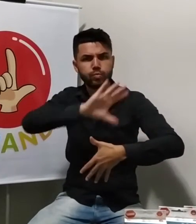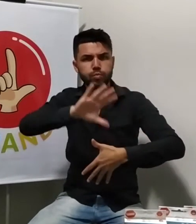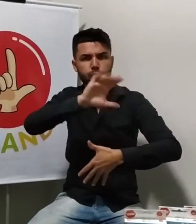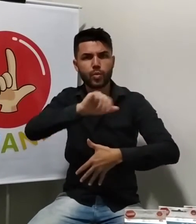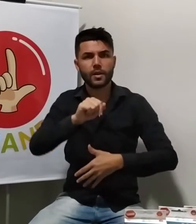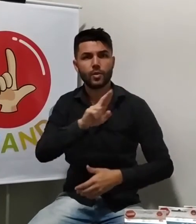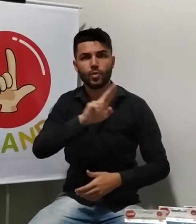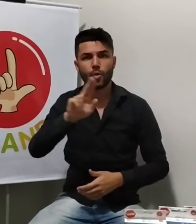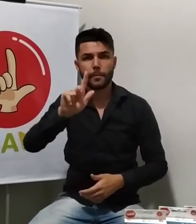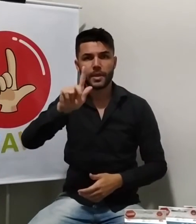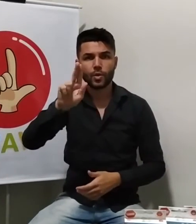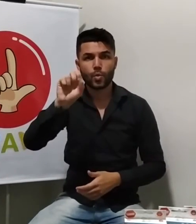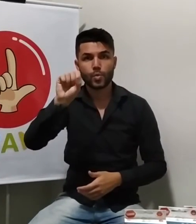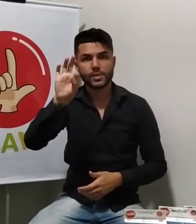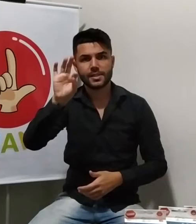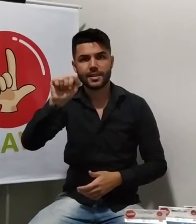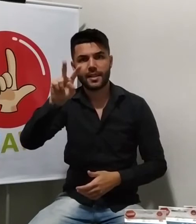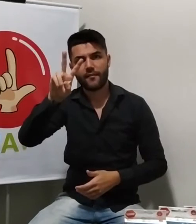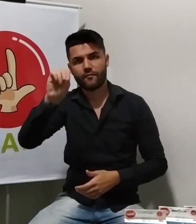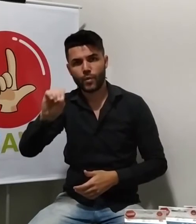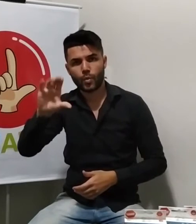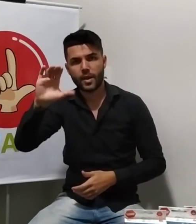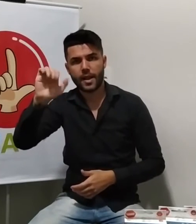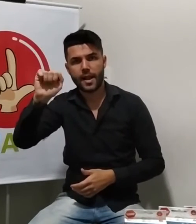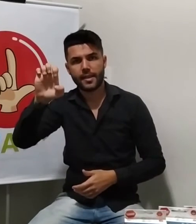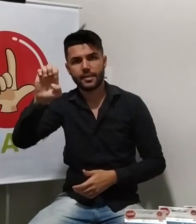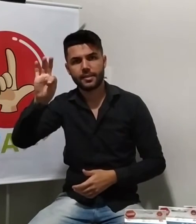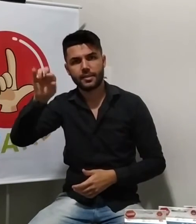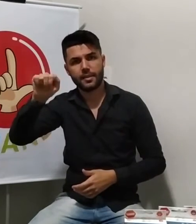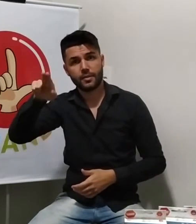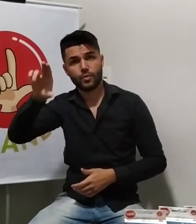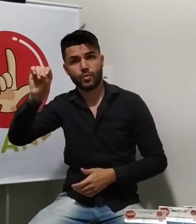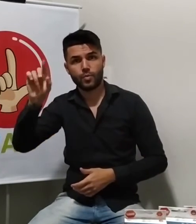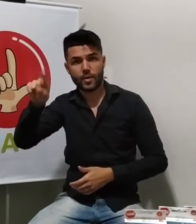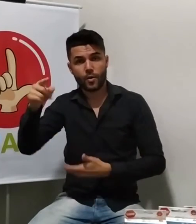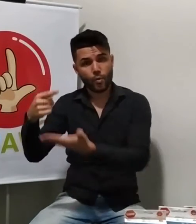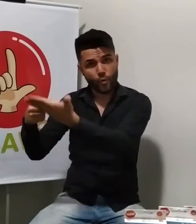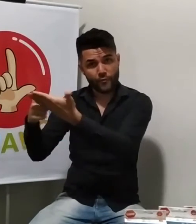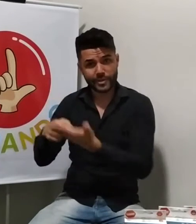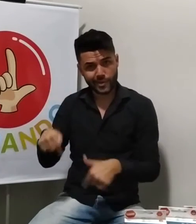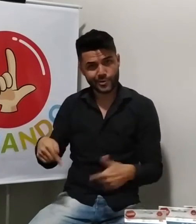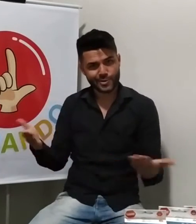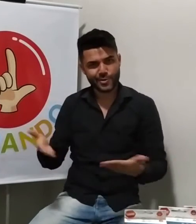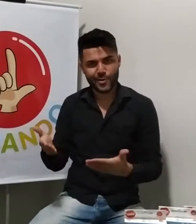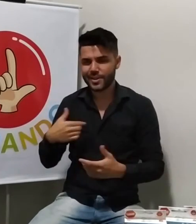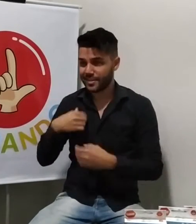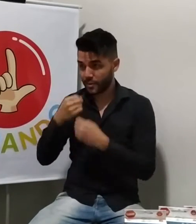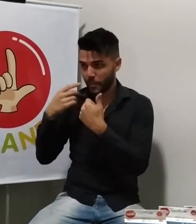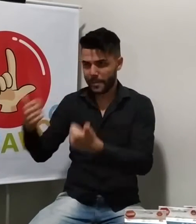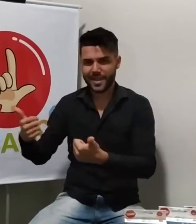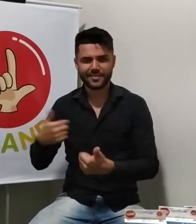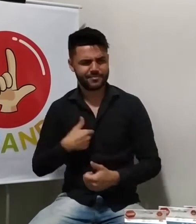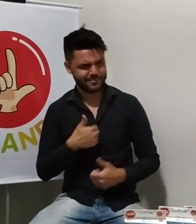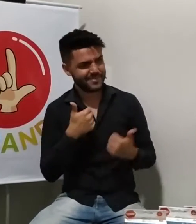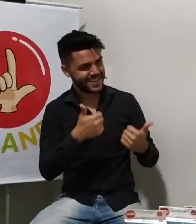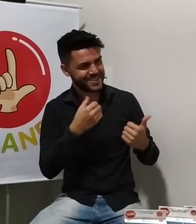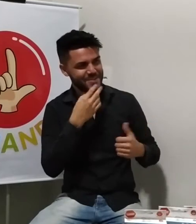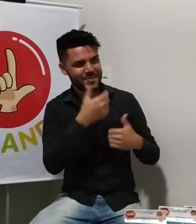Tranquilão, cara. Obrigado aí pelo elogio. Quem falou foi o site Business Insider, meu amigo. Isso aí é muita moral, hein, meu amigo? Pois é, e o povo acha que eu